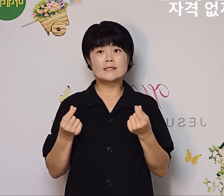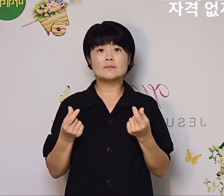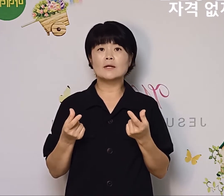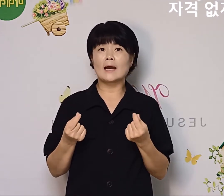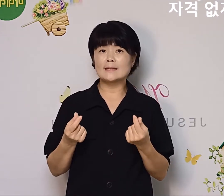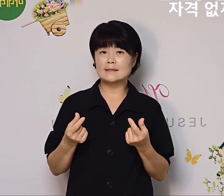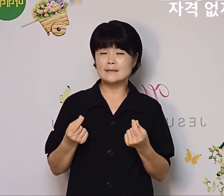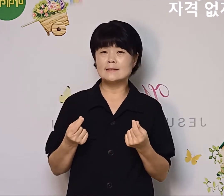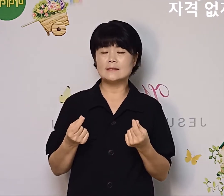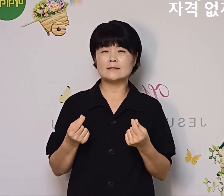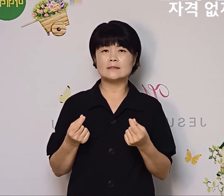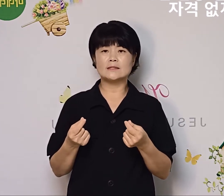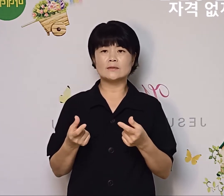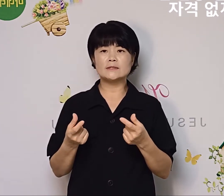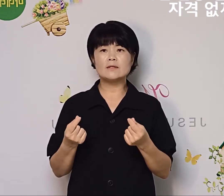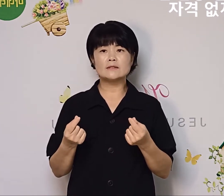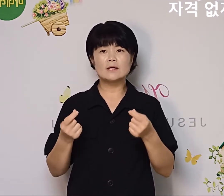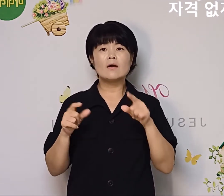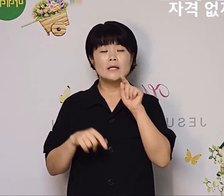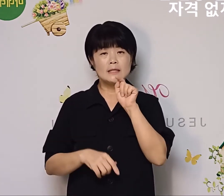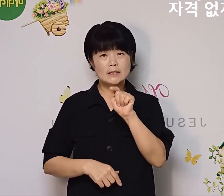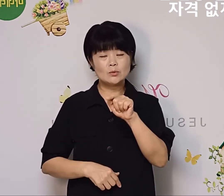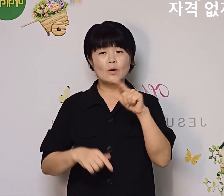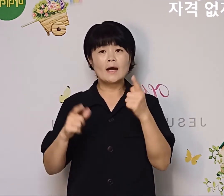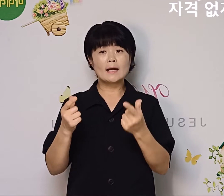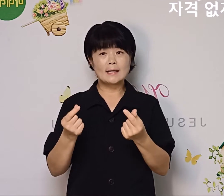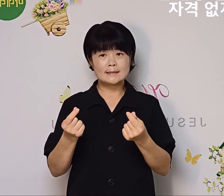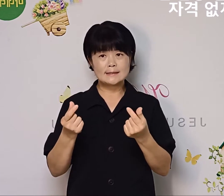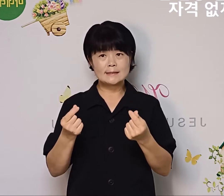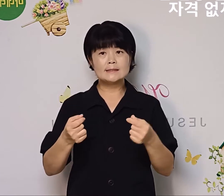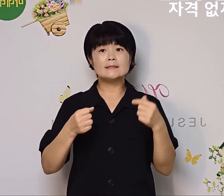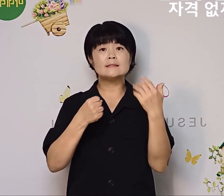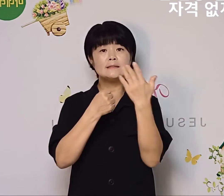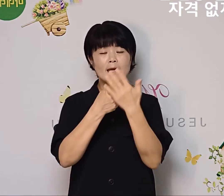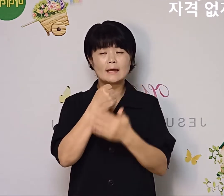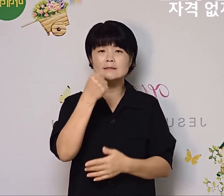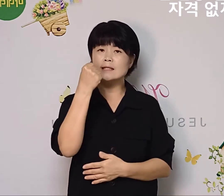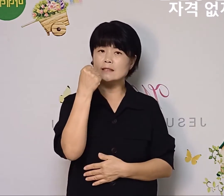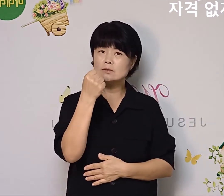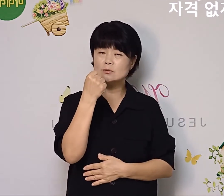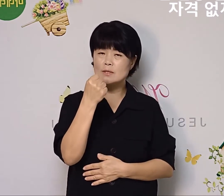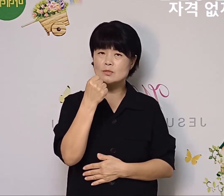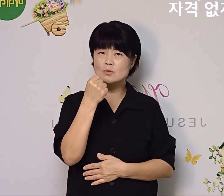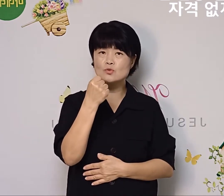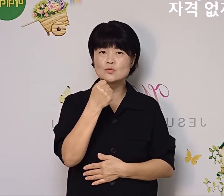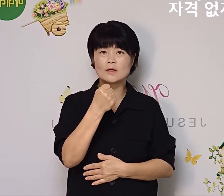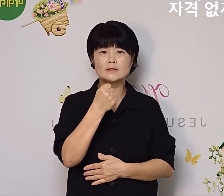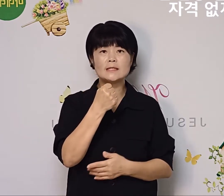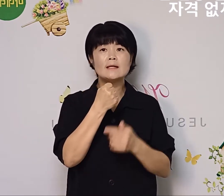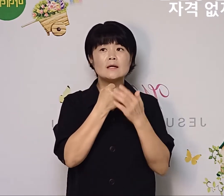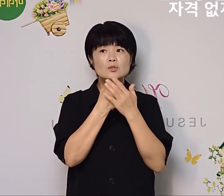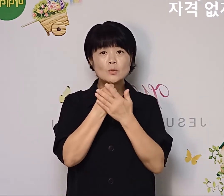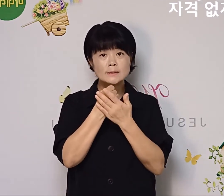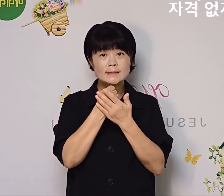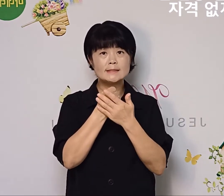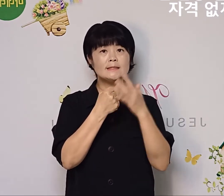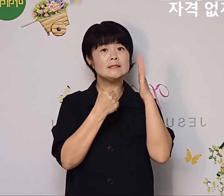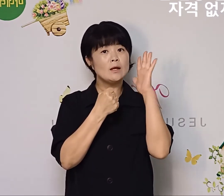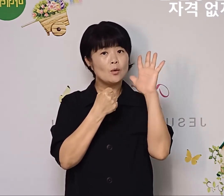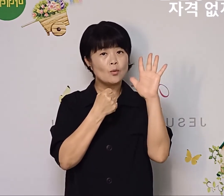하시면 같은이란 뜻이거든요. 그래서 이와 같은 은혜는 왼손 주먹을 손등을